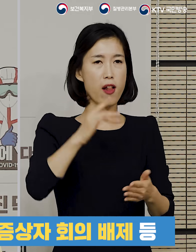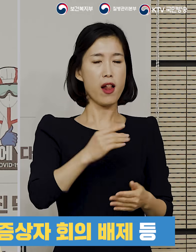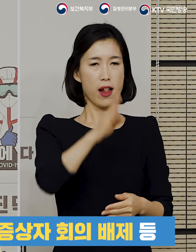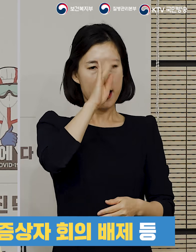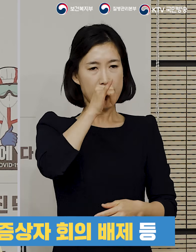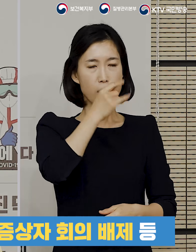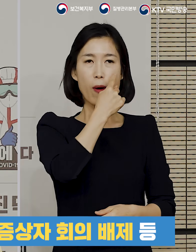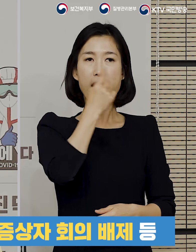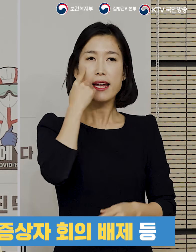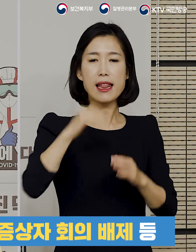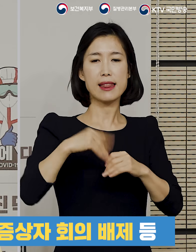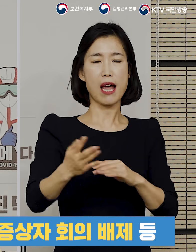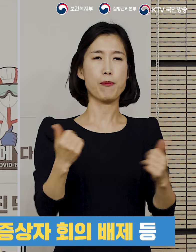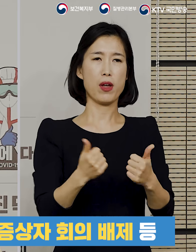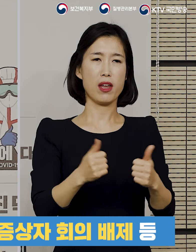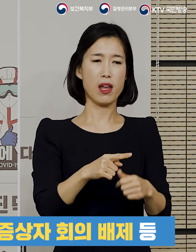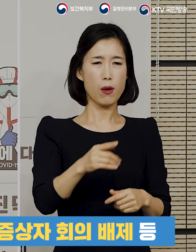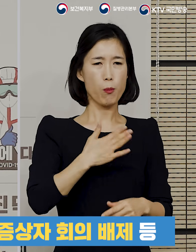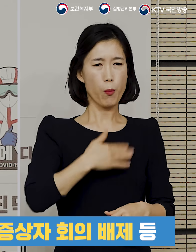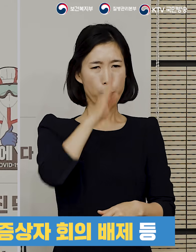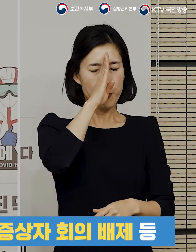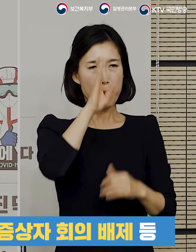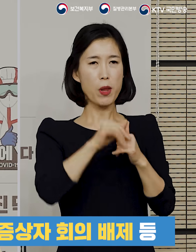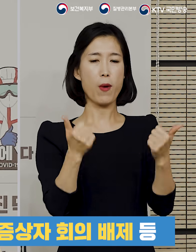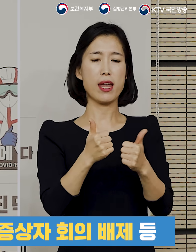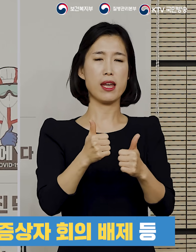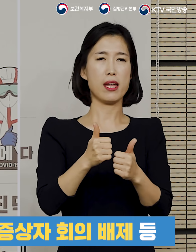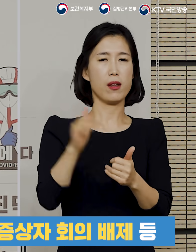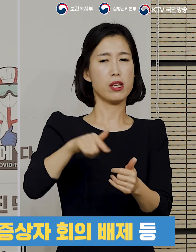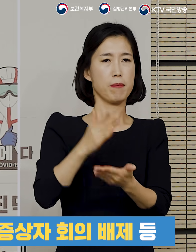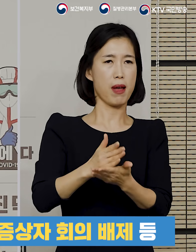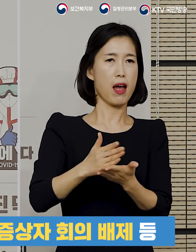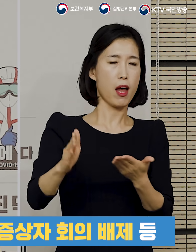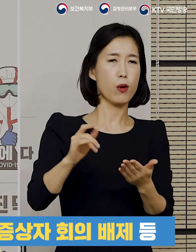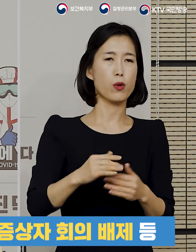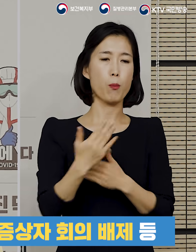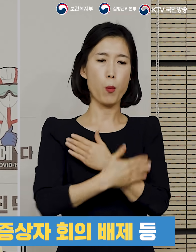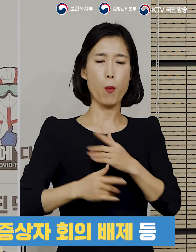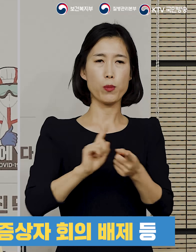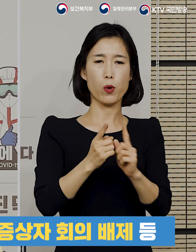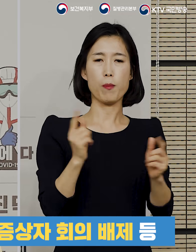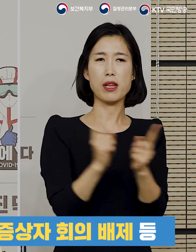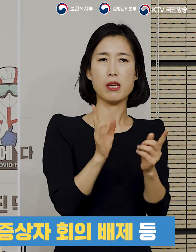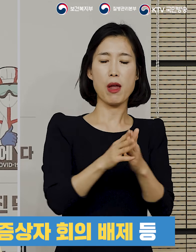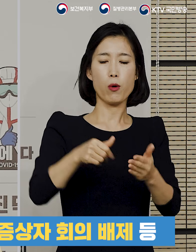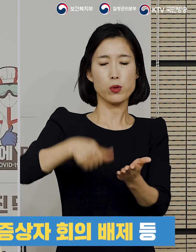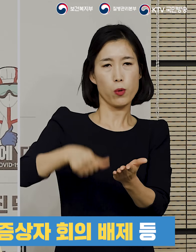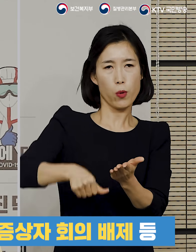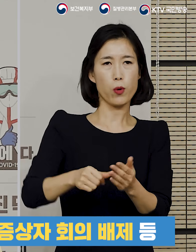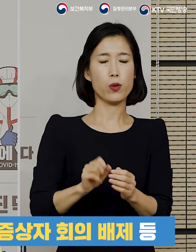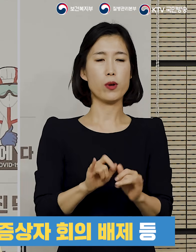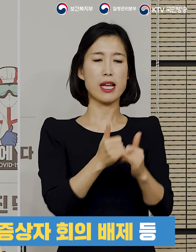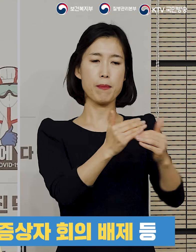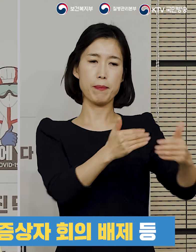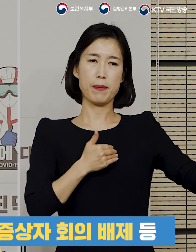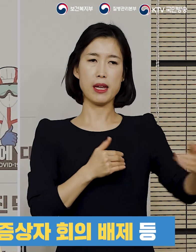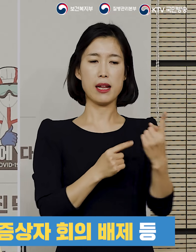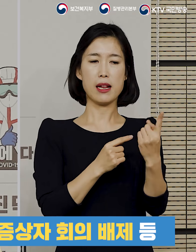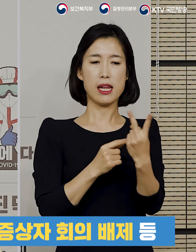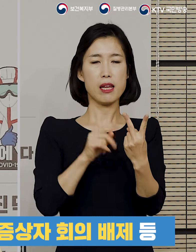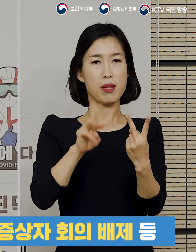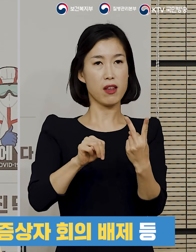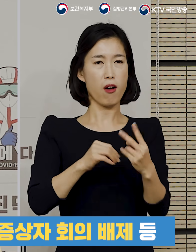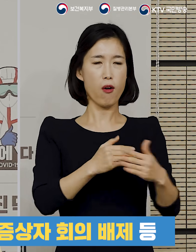확인하여 유증상자는 회의에서 배제하고 신체 접촉 자제, 손 소독제 비치, 1~2m